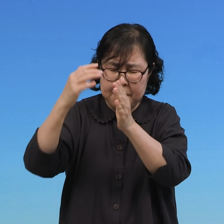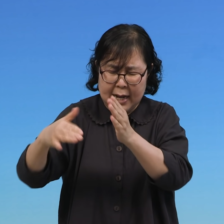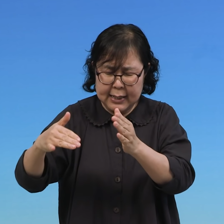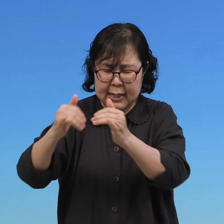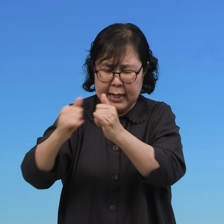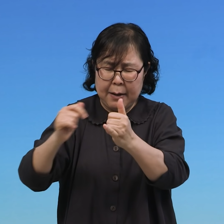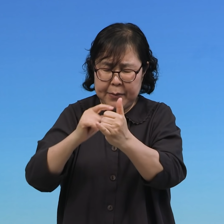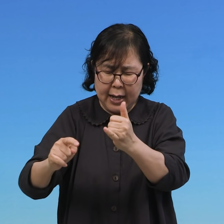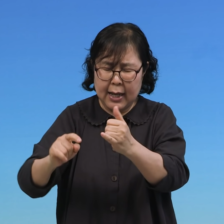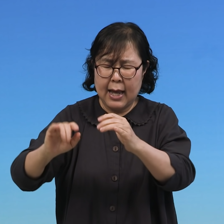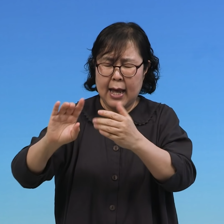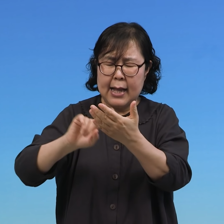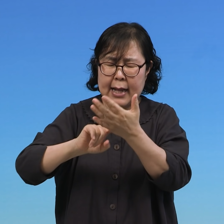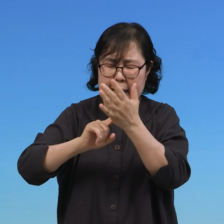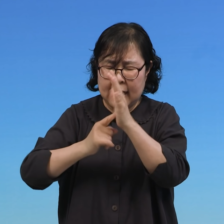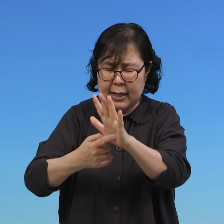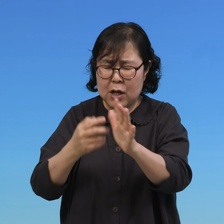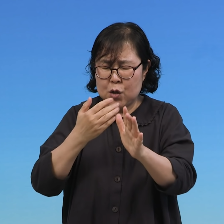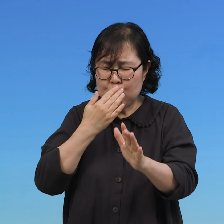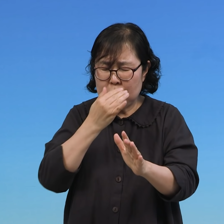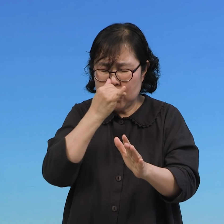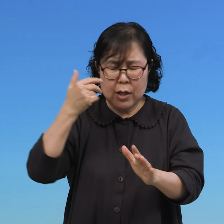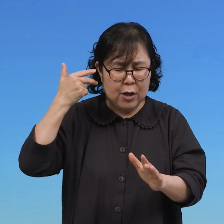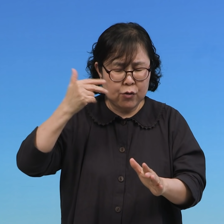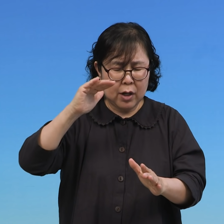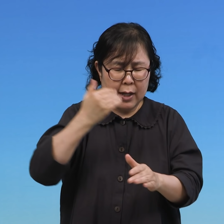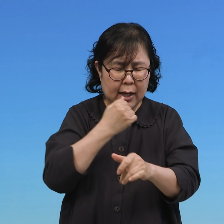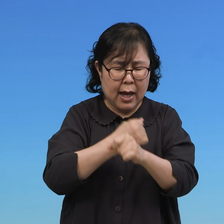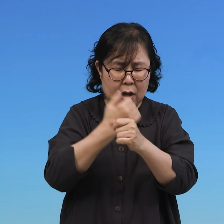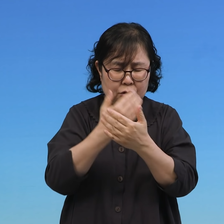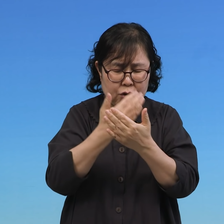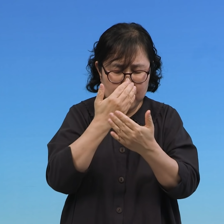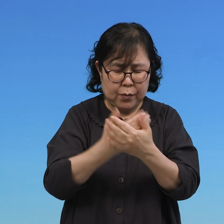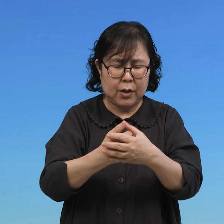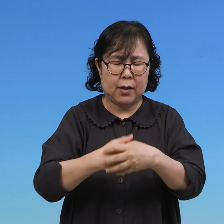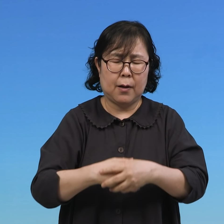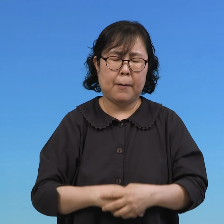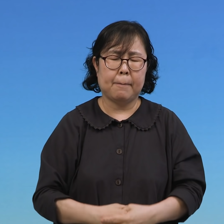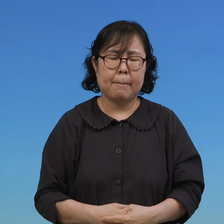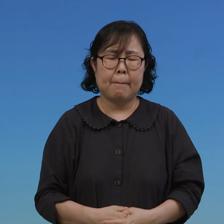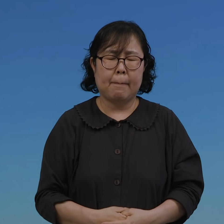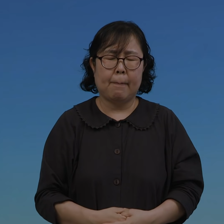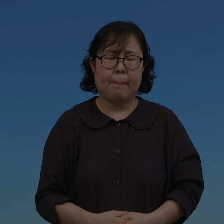나타내 보여주는 그런 한 주간이 되도록 인도하여 주시옵소서.